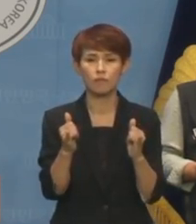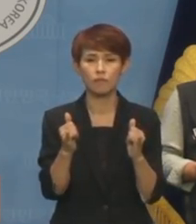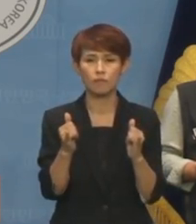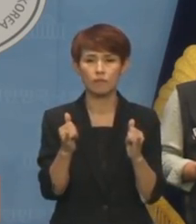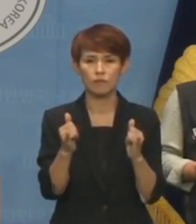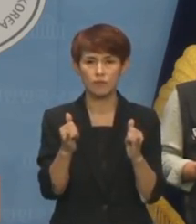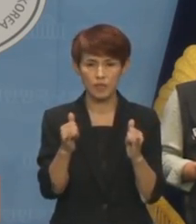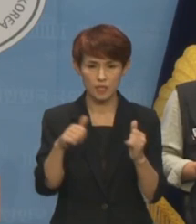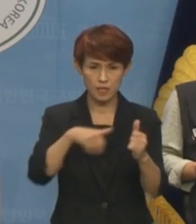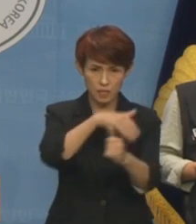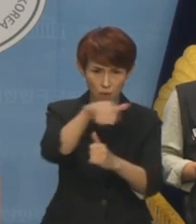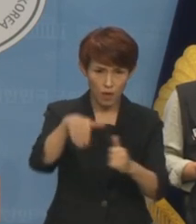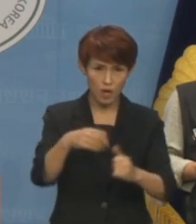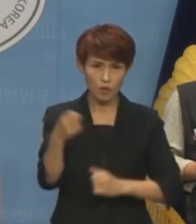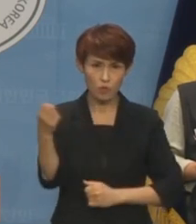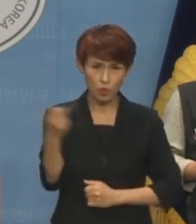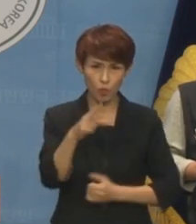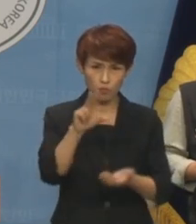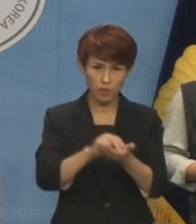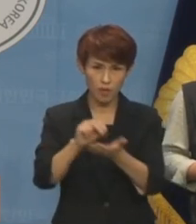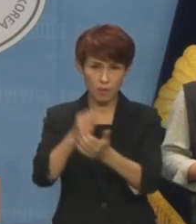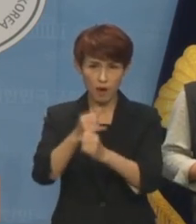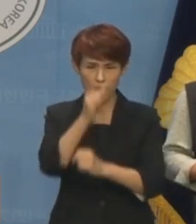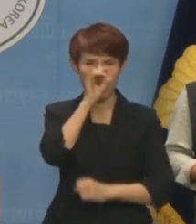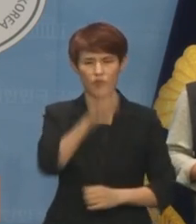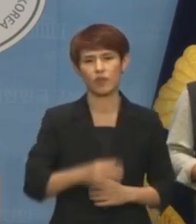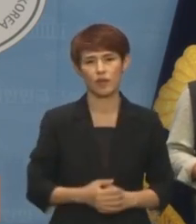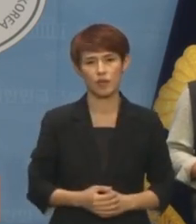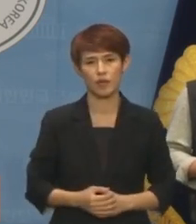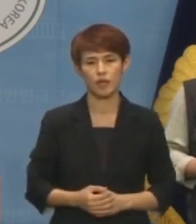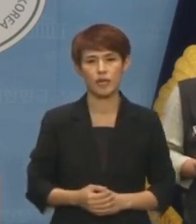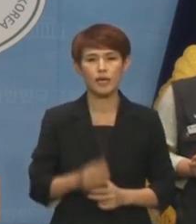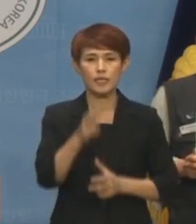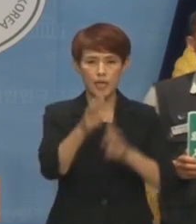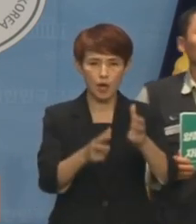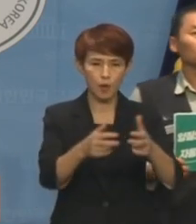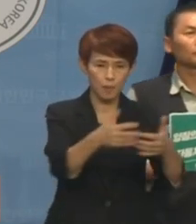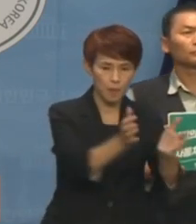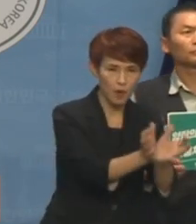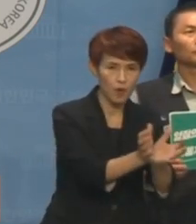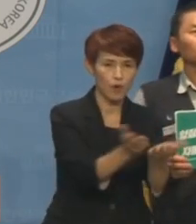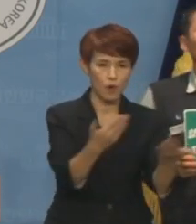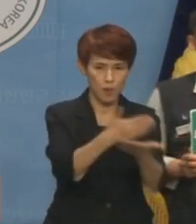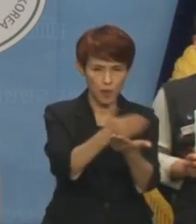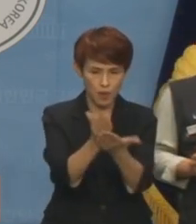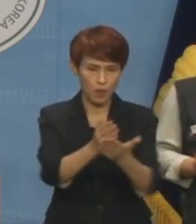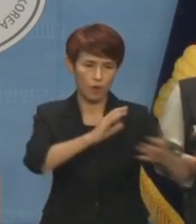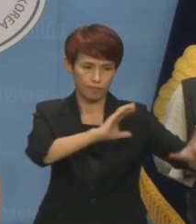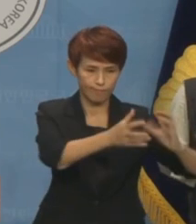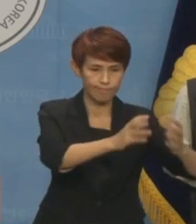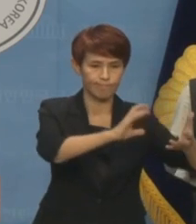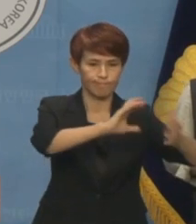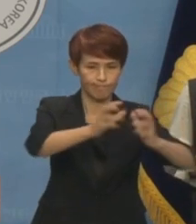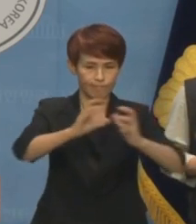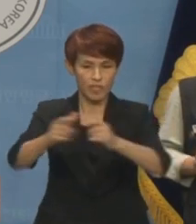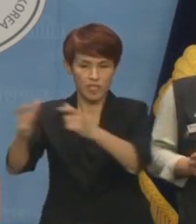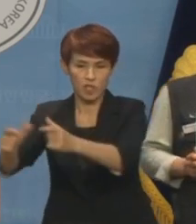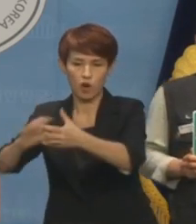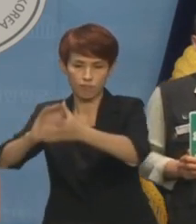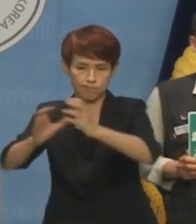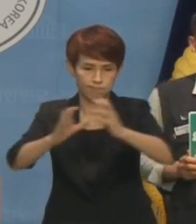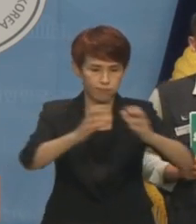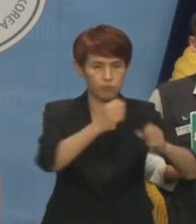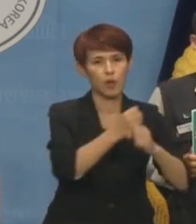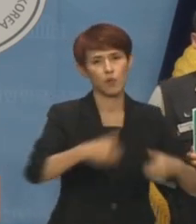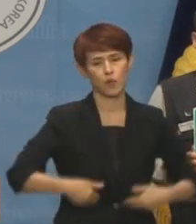상황을 또다시 반복할 수는 없다. 그래서 필요한 것이 산업별, 업종별 논의구조, 지역별 논의구조